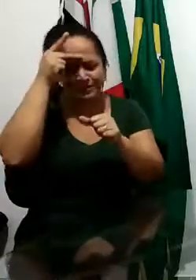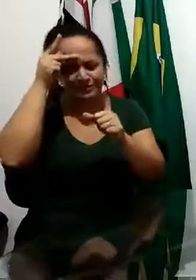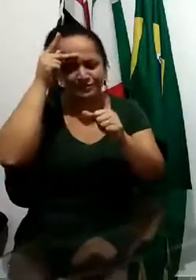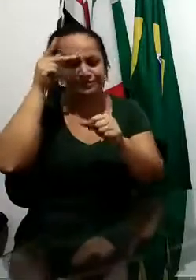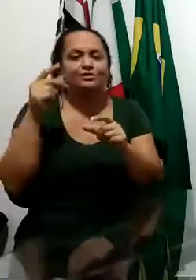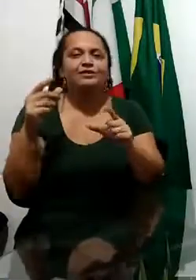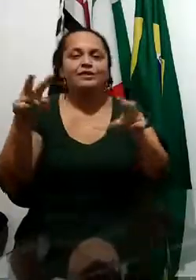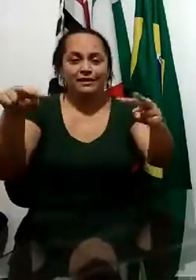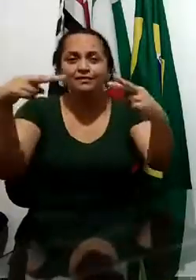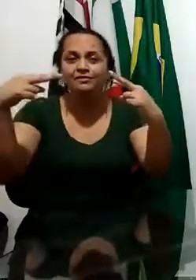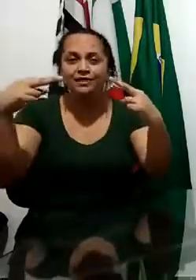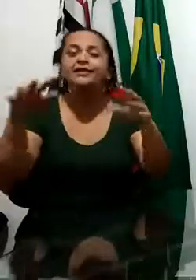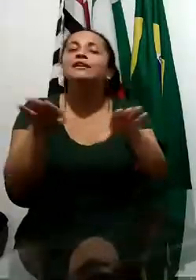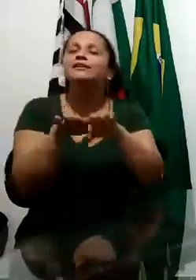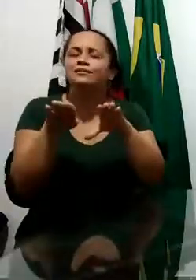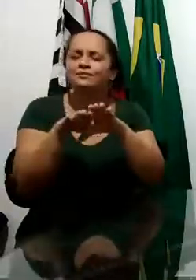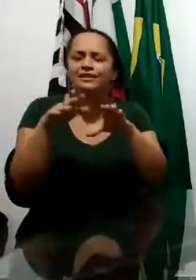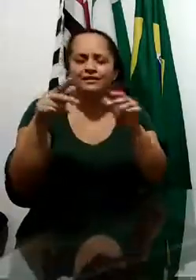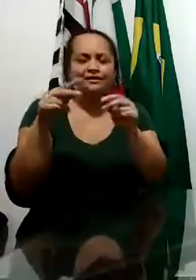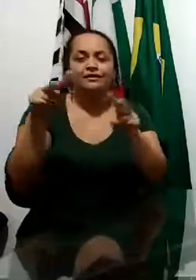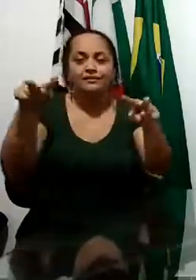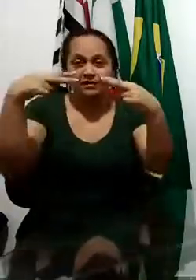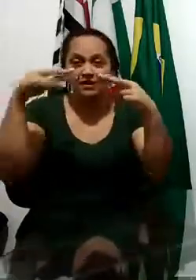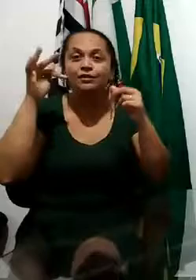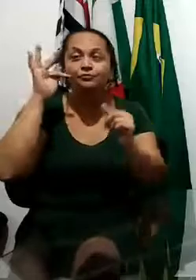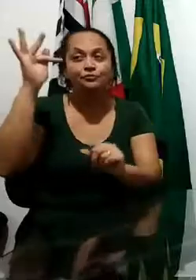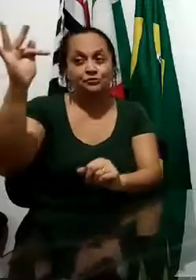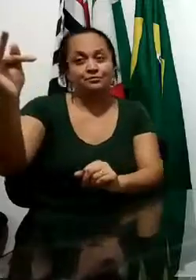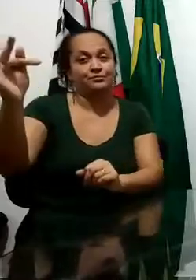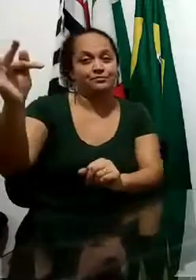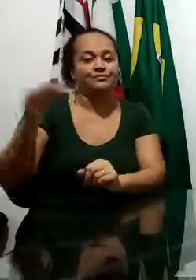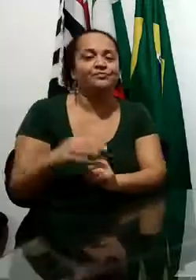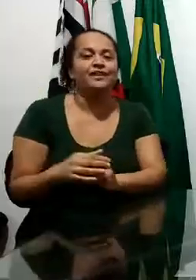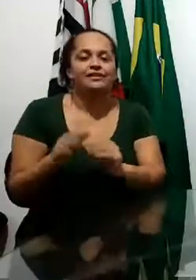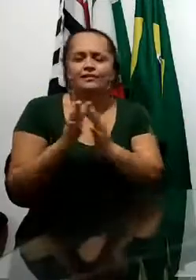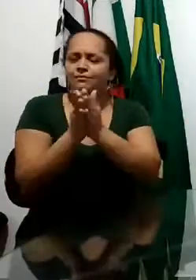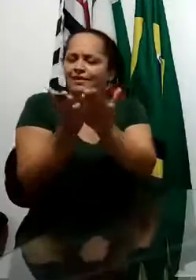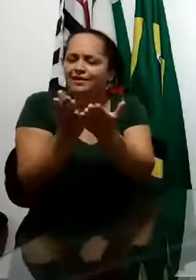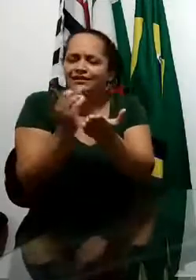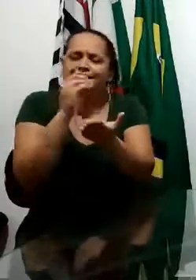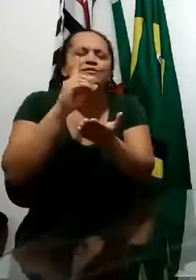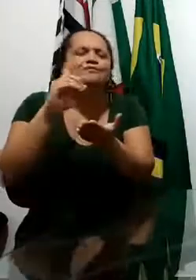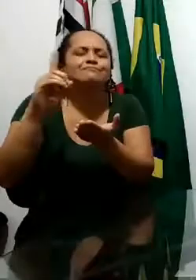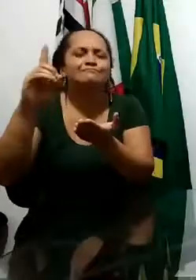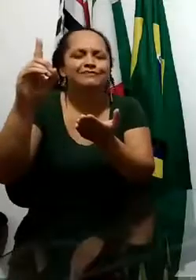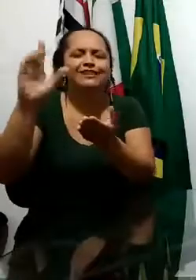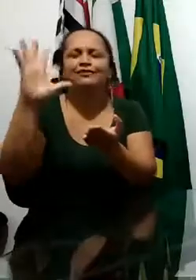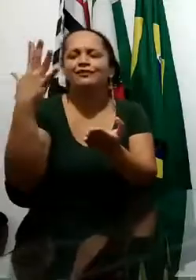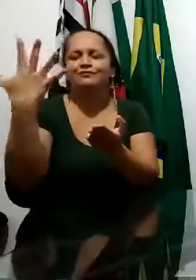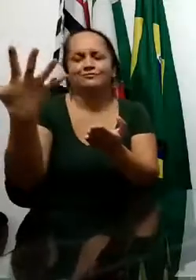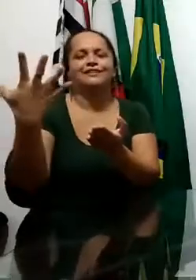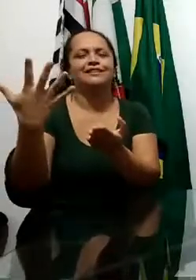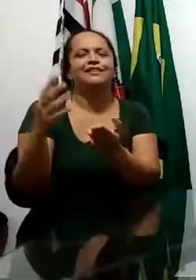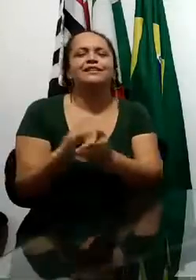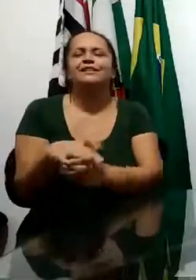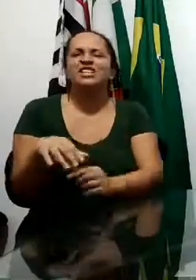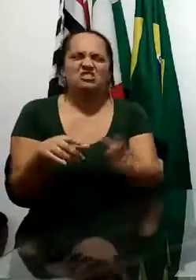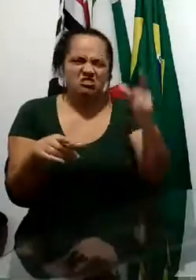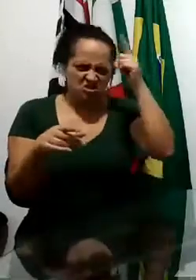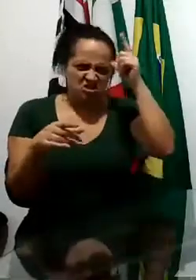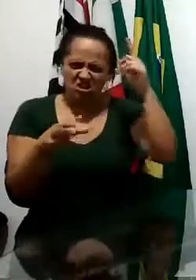e aqueles que ainda irão assistir. Que essa palavra, Pai, não se perca, que ela não seja roubada pelo